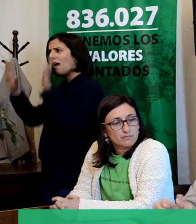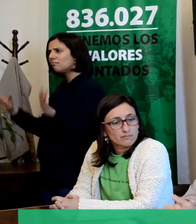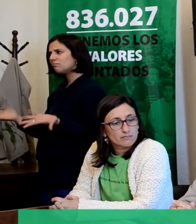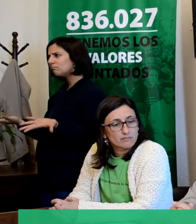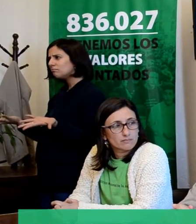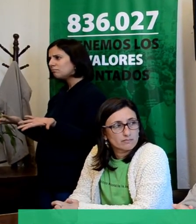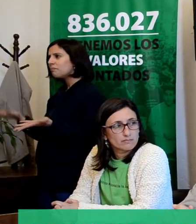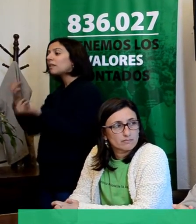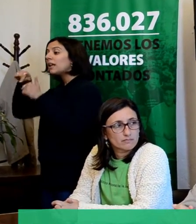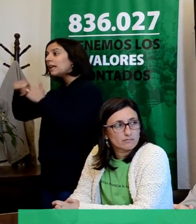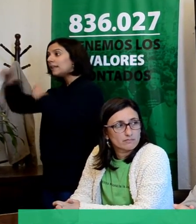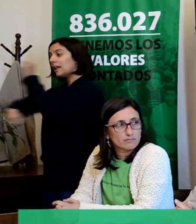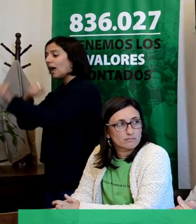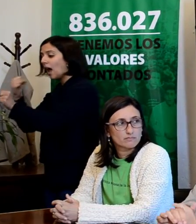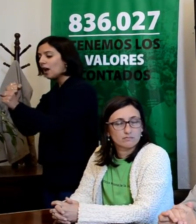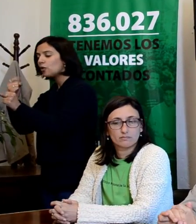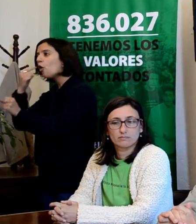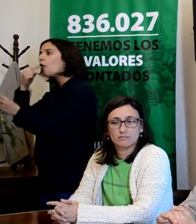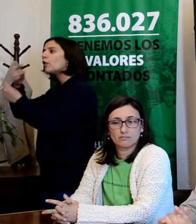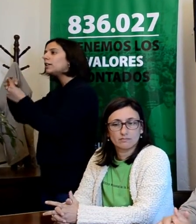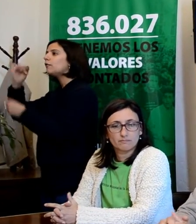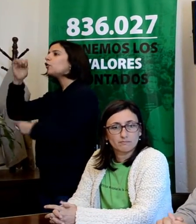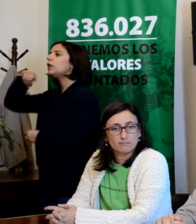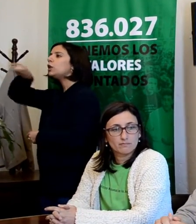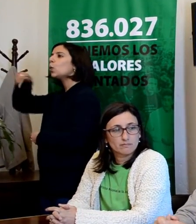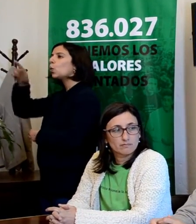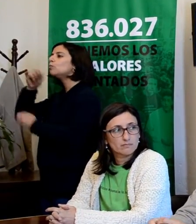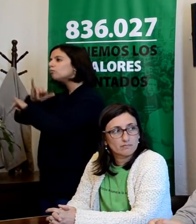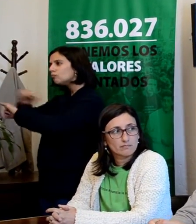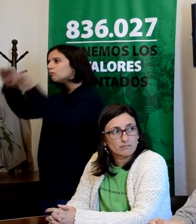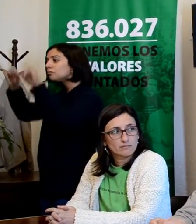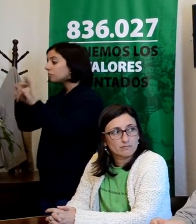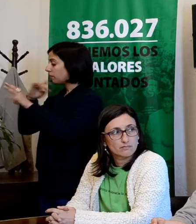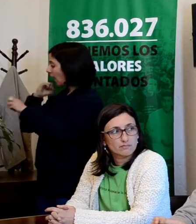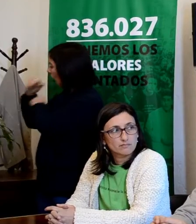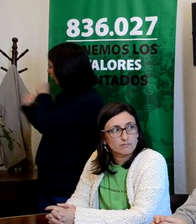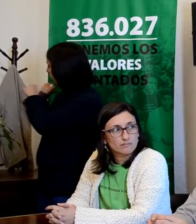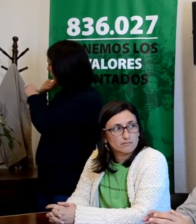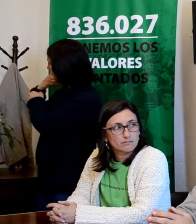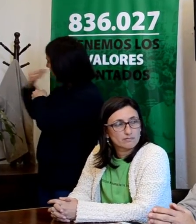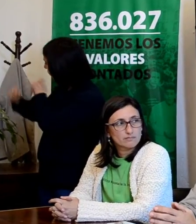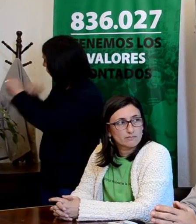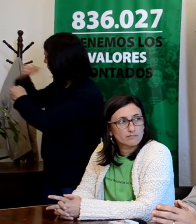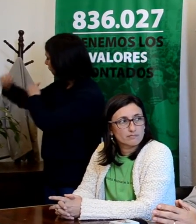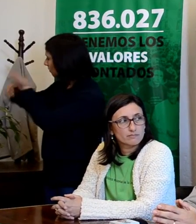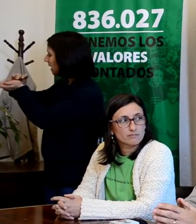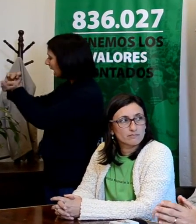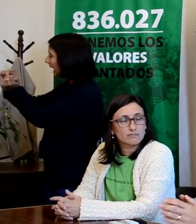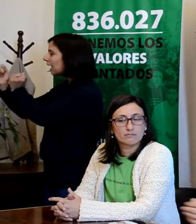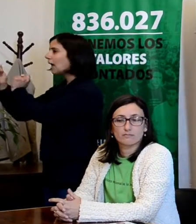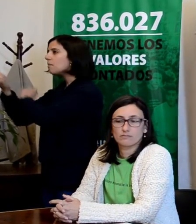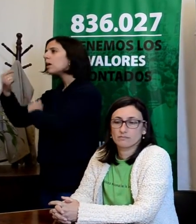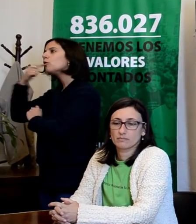para este año se decidió por parte de INCO. Bueno, como cada año la consigna intenta